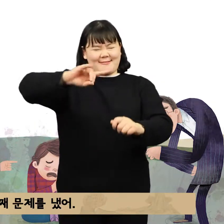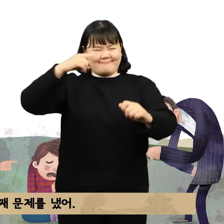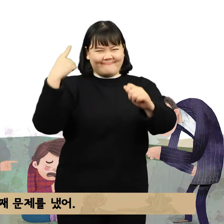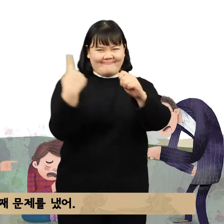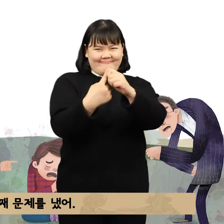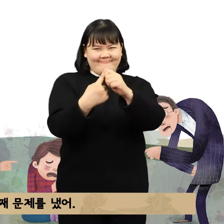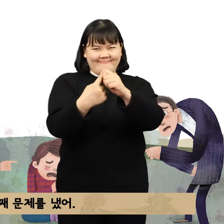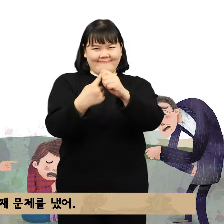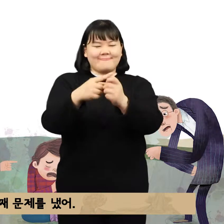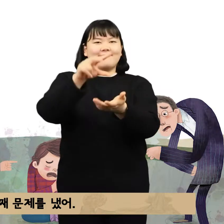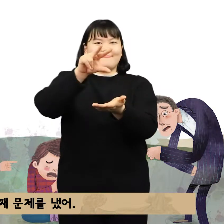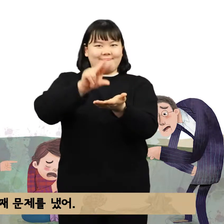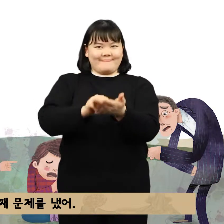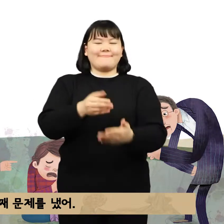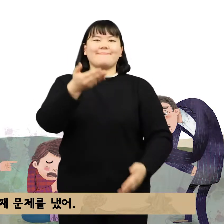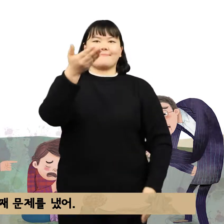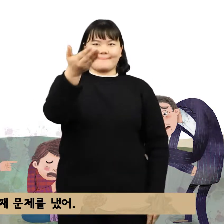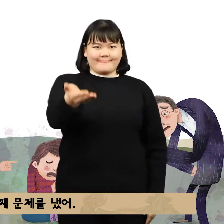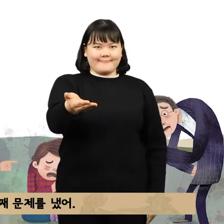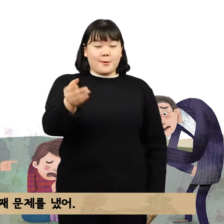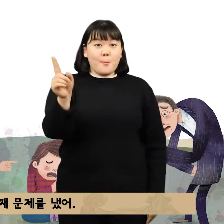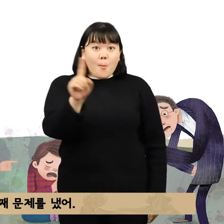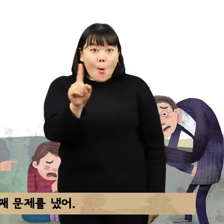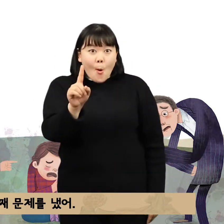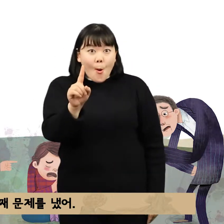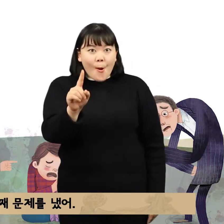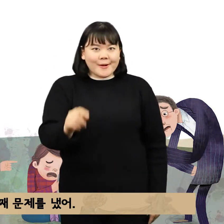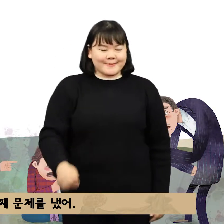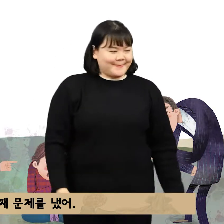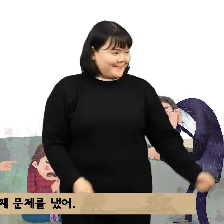선생님이 첫 번째 문제를 냈어.